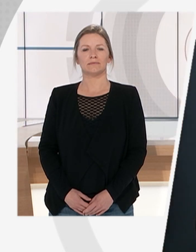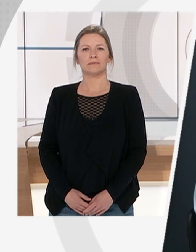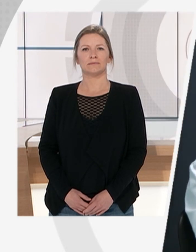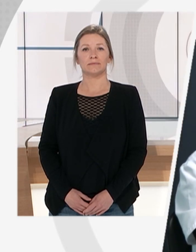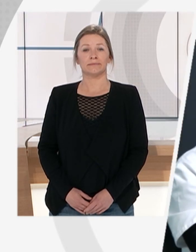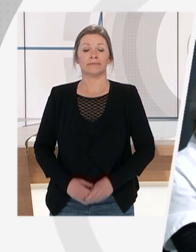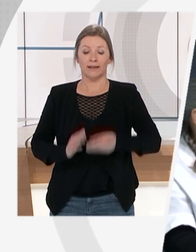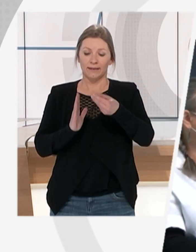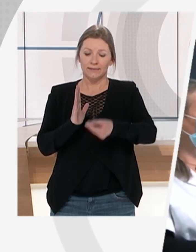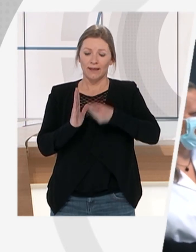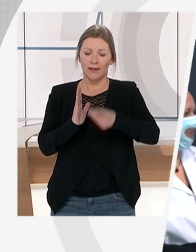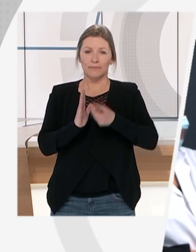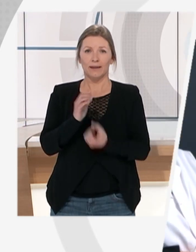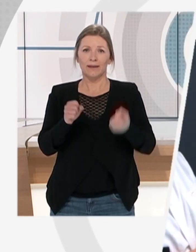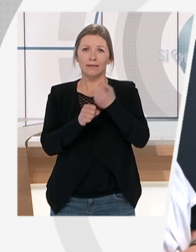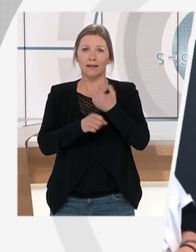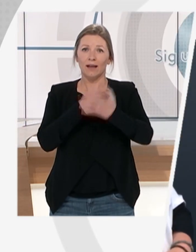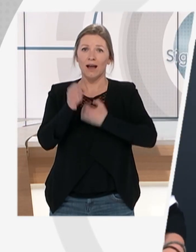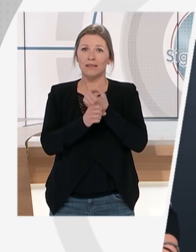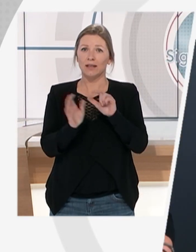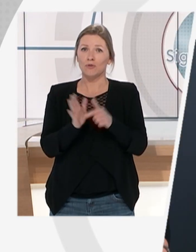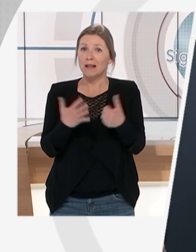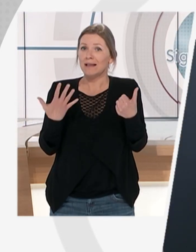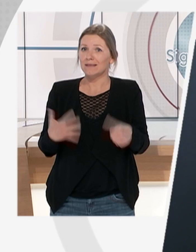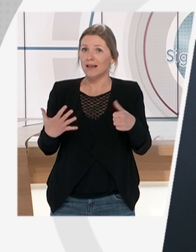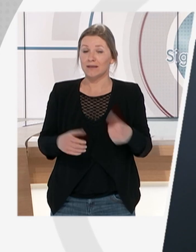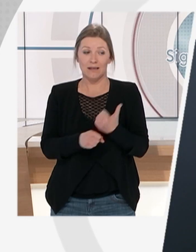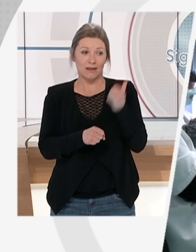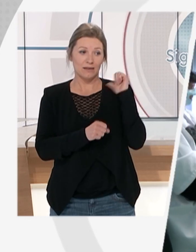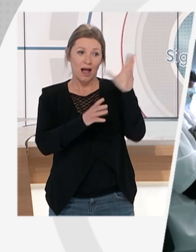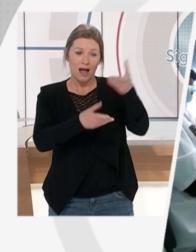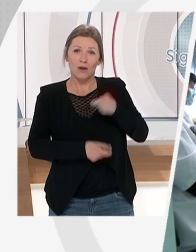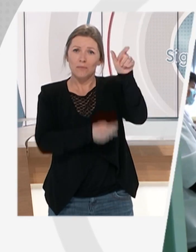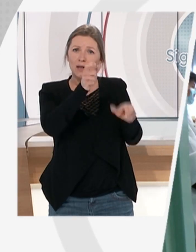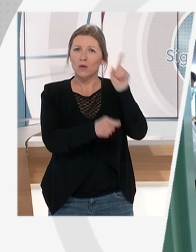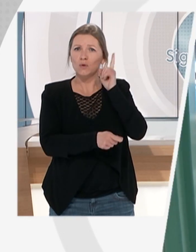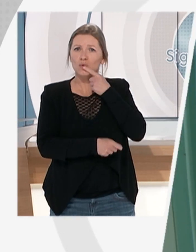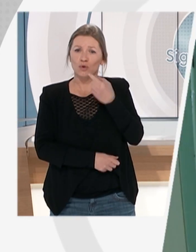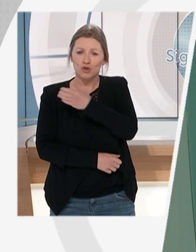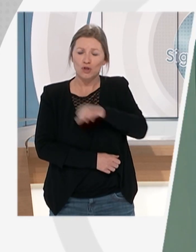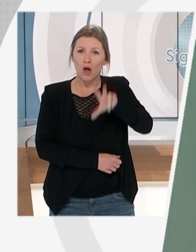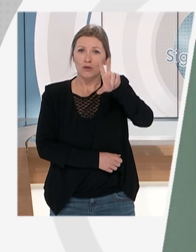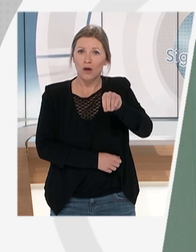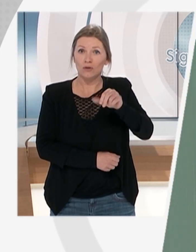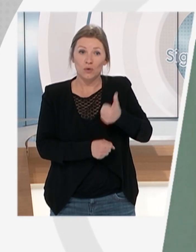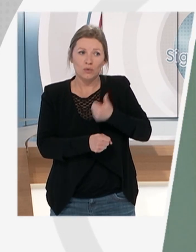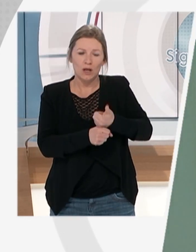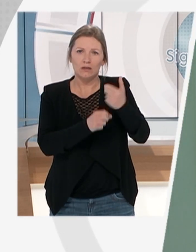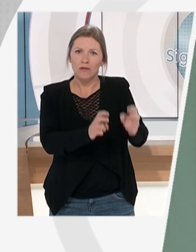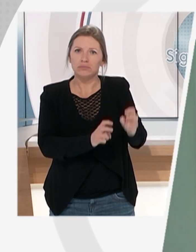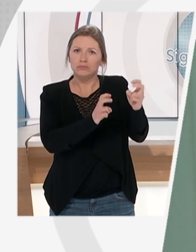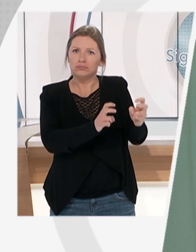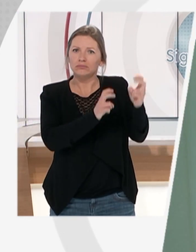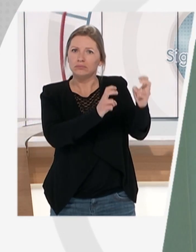L'an passé, le CMP Signes de Poitiers a reçu 130 patients sourds. Un nombre qui ne cesse d'augmenter depuis son ouverture